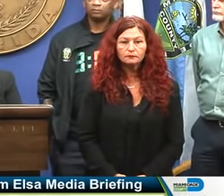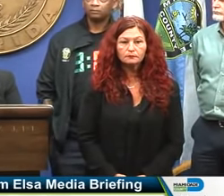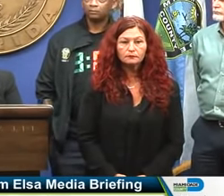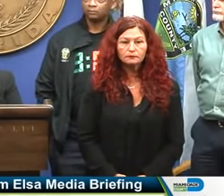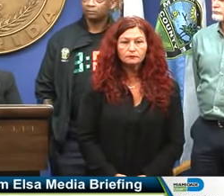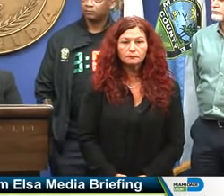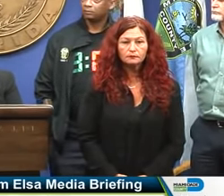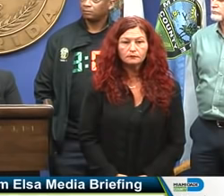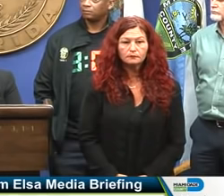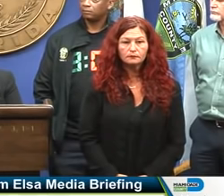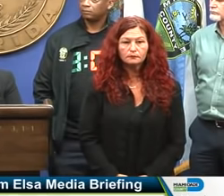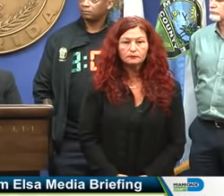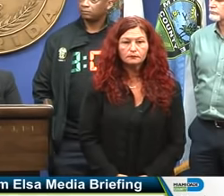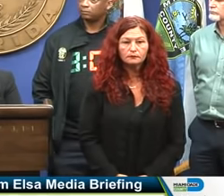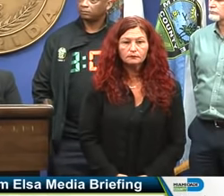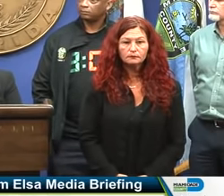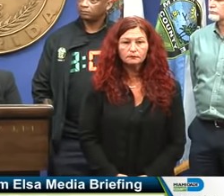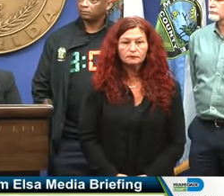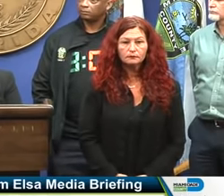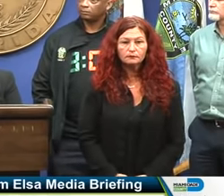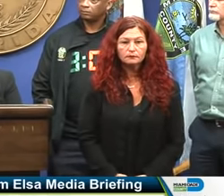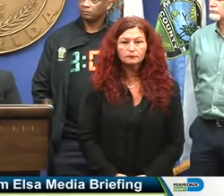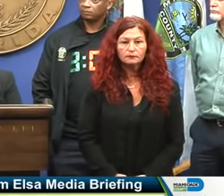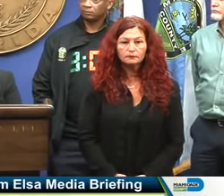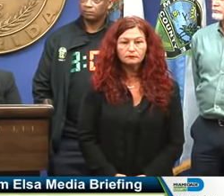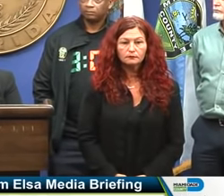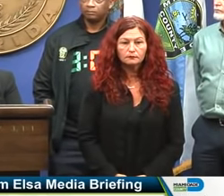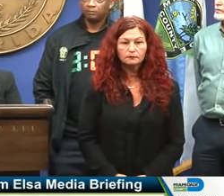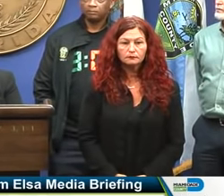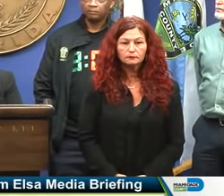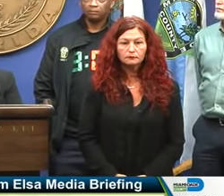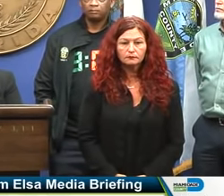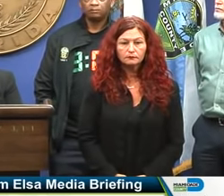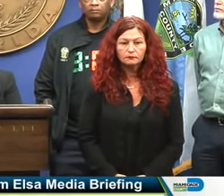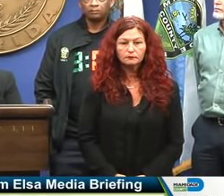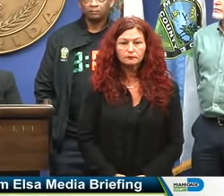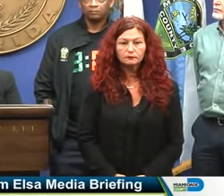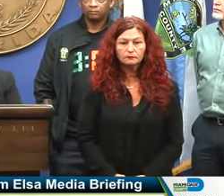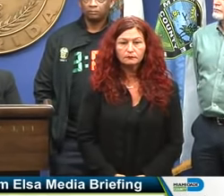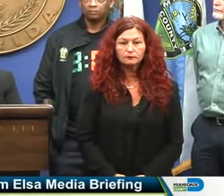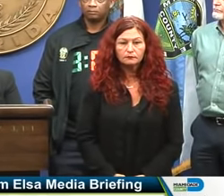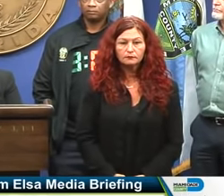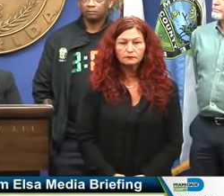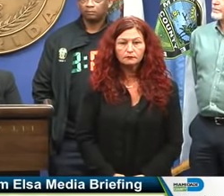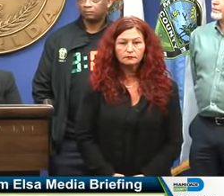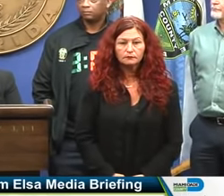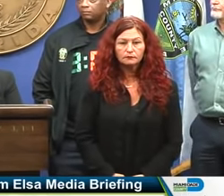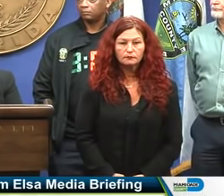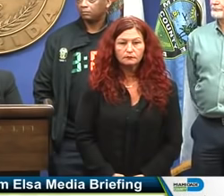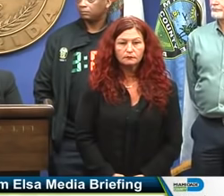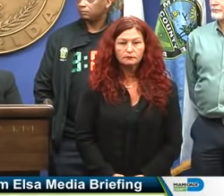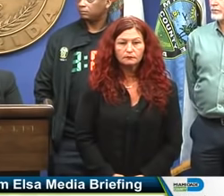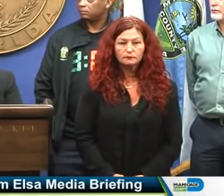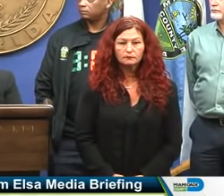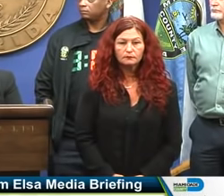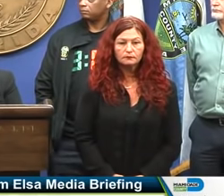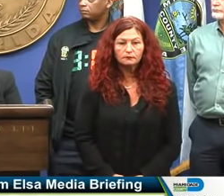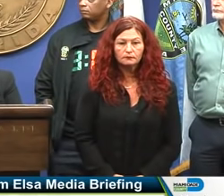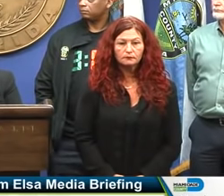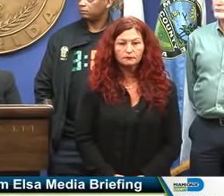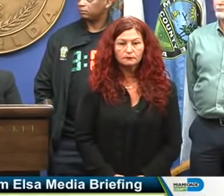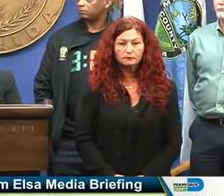la medianoche se reanudó el trabajo y la 1 de la madrugada nuestra operación de búsqueda